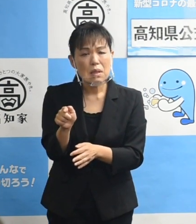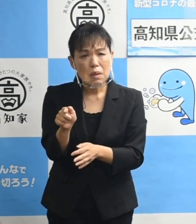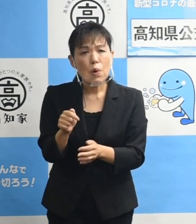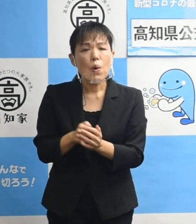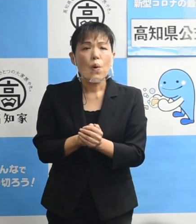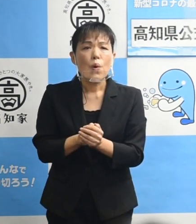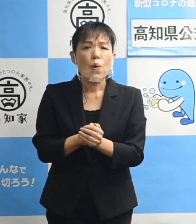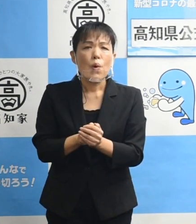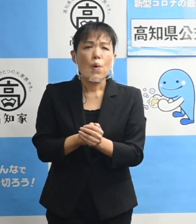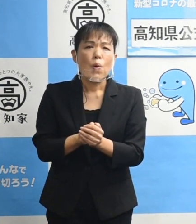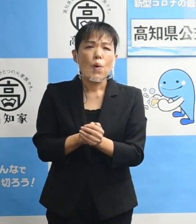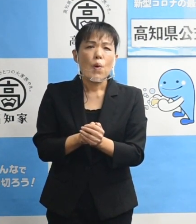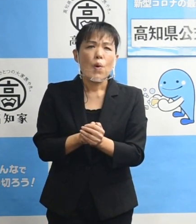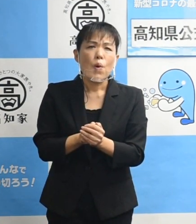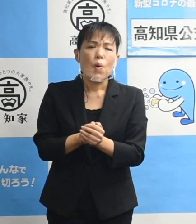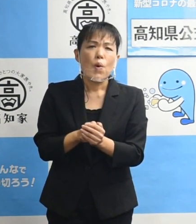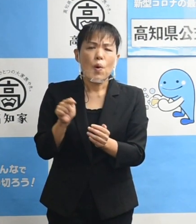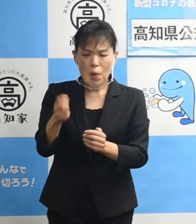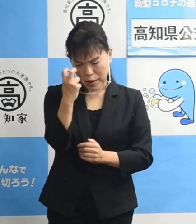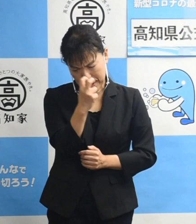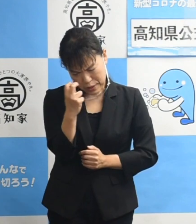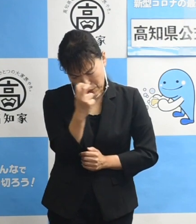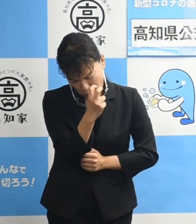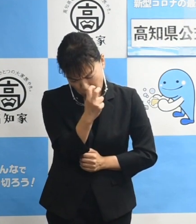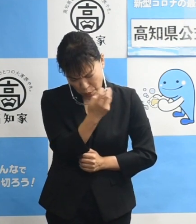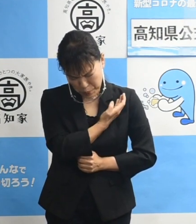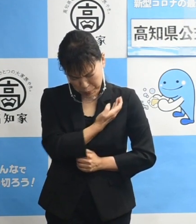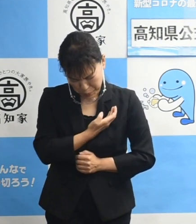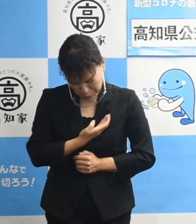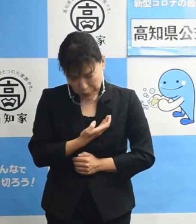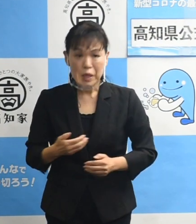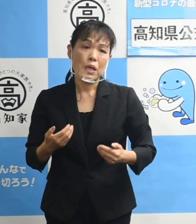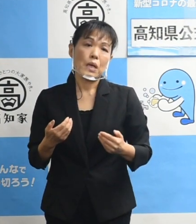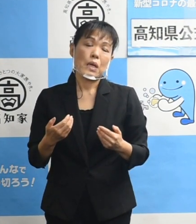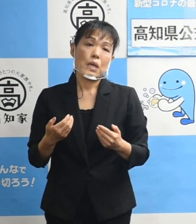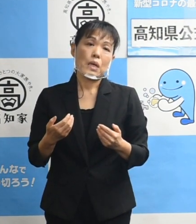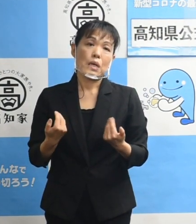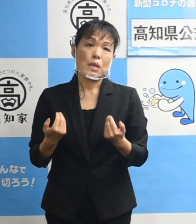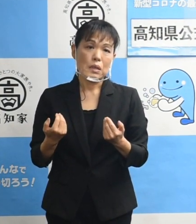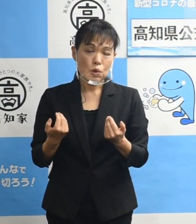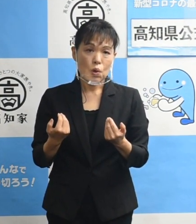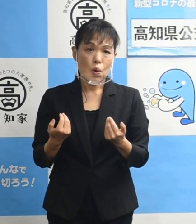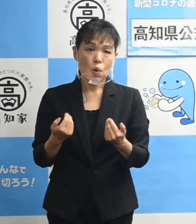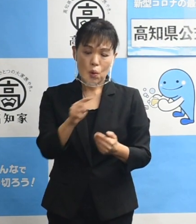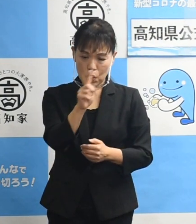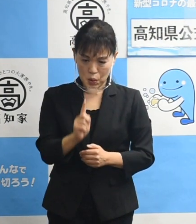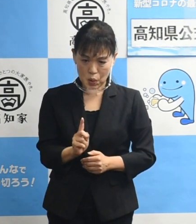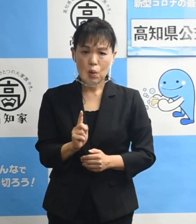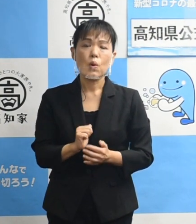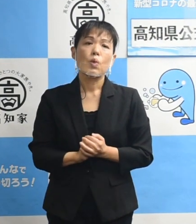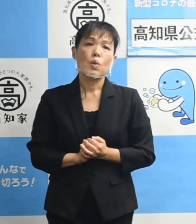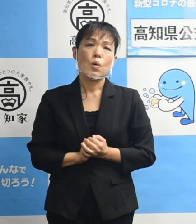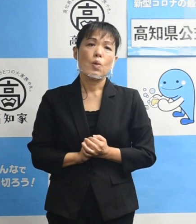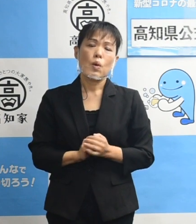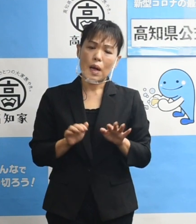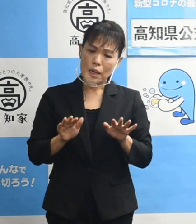もう不可避の要素として検討せざるを得ないという認識に今立ち至っております。現実